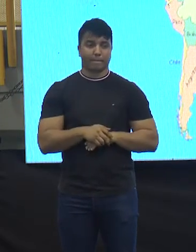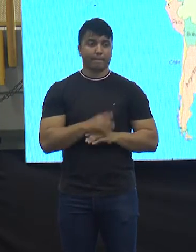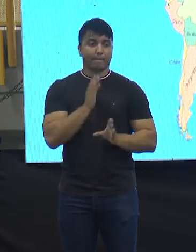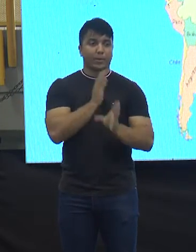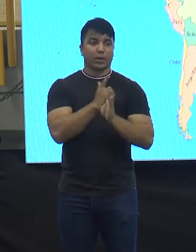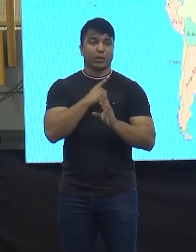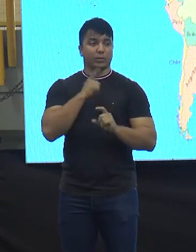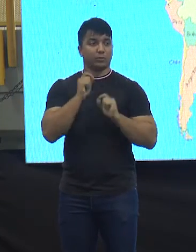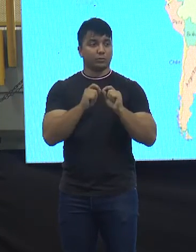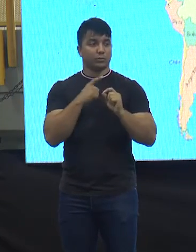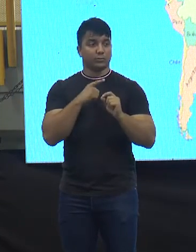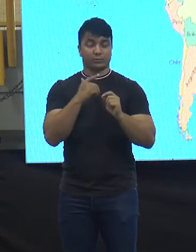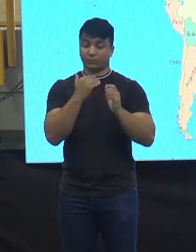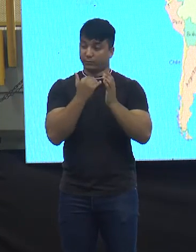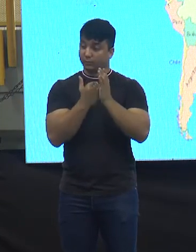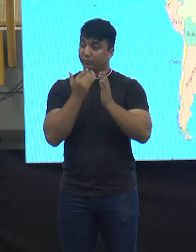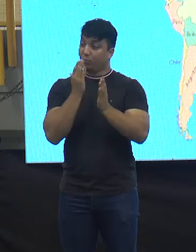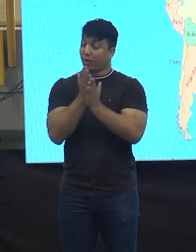do movimento de rotação da Terra.